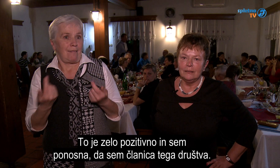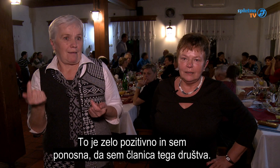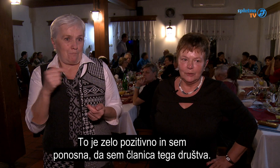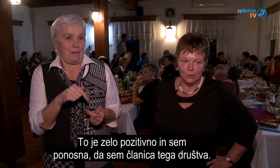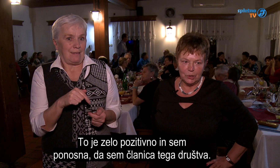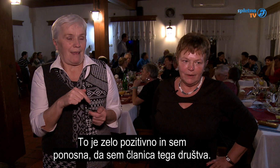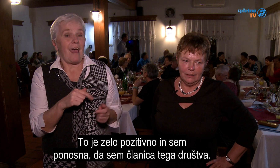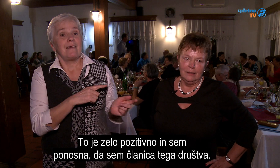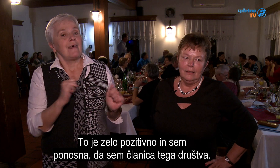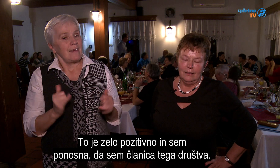tega društva.